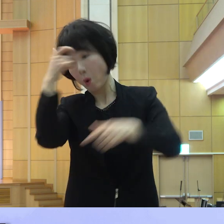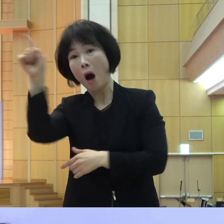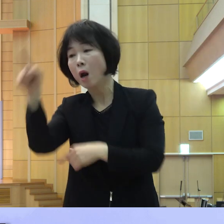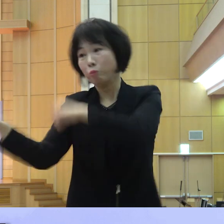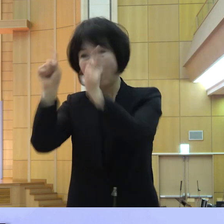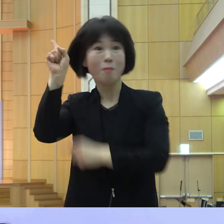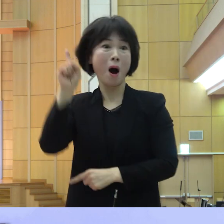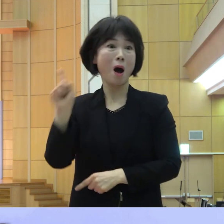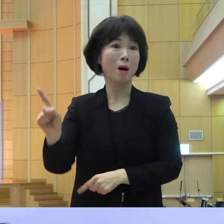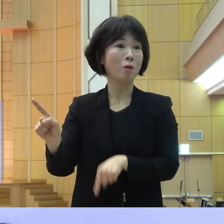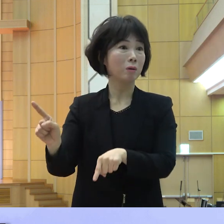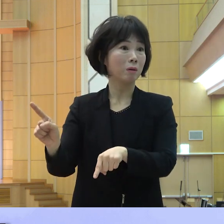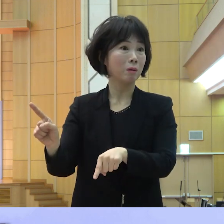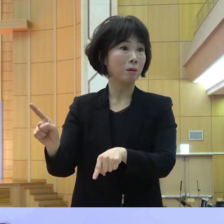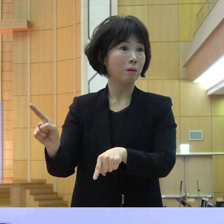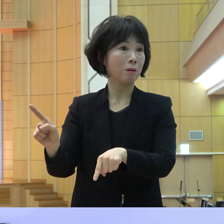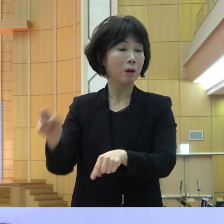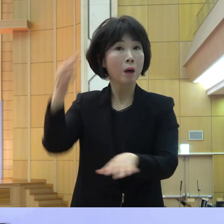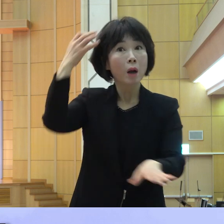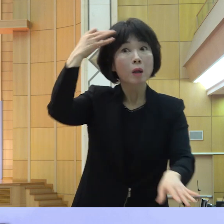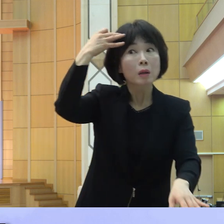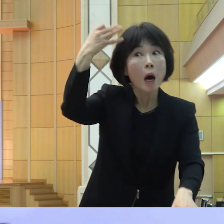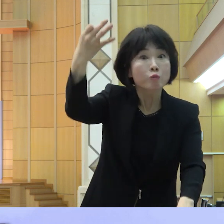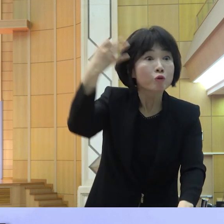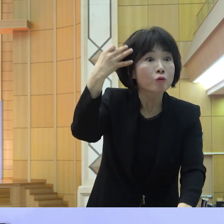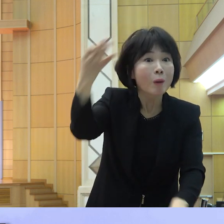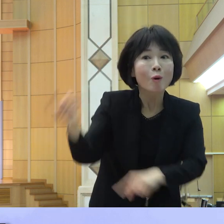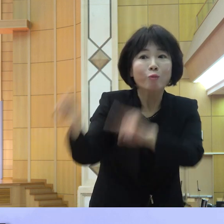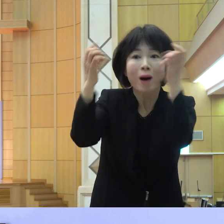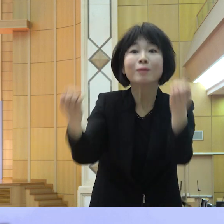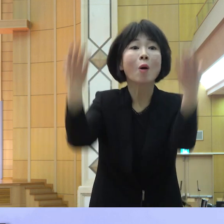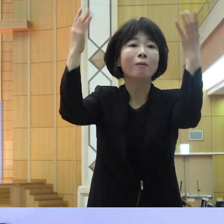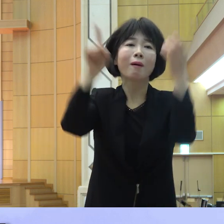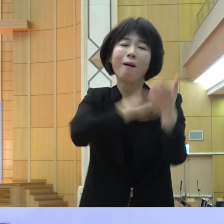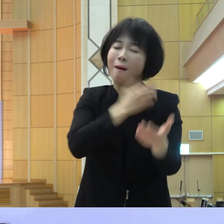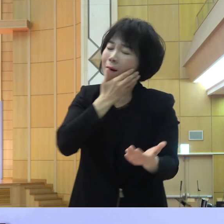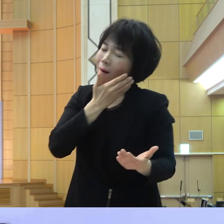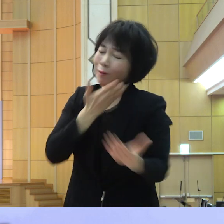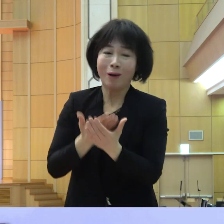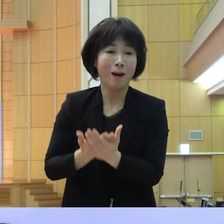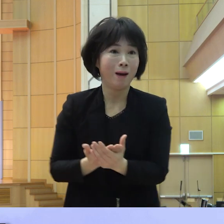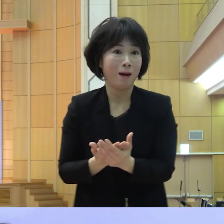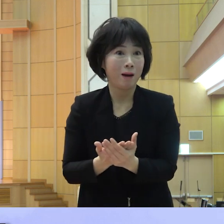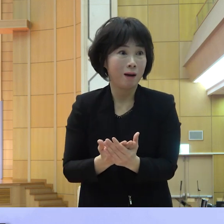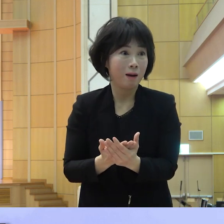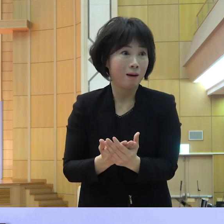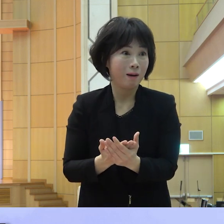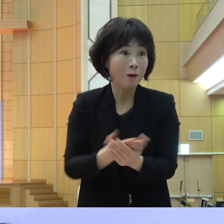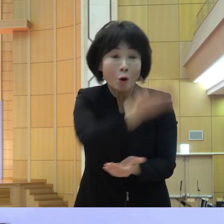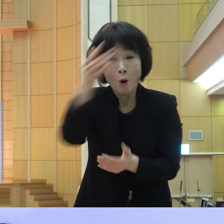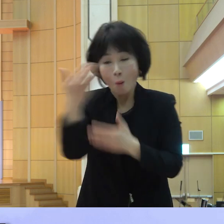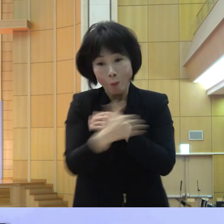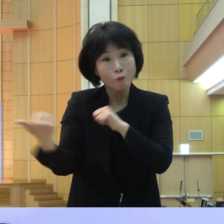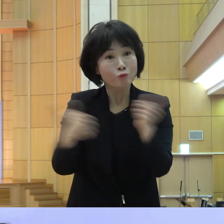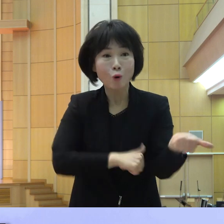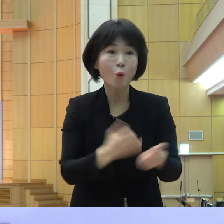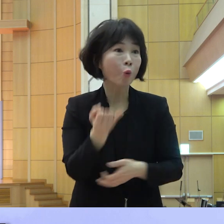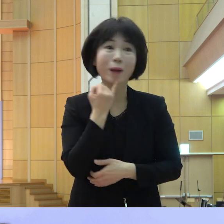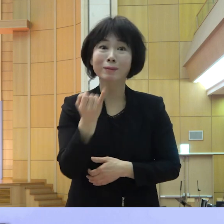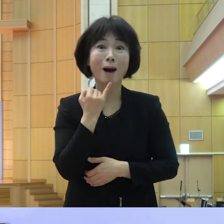주면 부활절 절기 예배를 드리는데 부활절이 있습니다. 부활이 있어요. 부활. 죽어도 다시